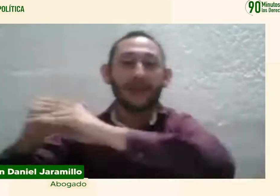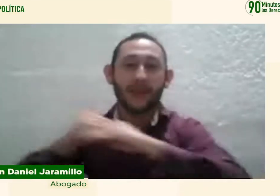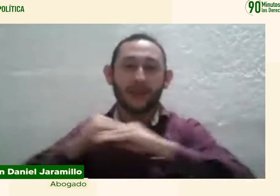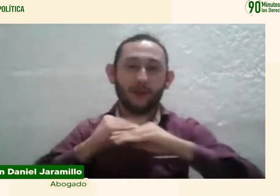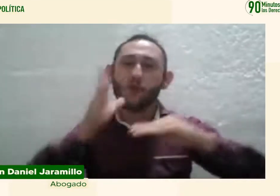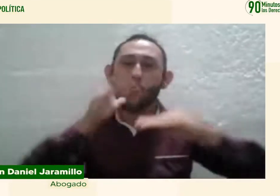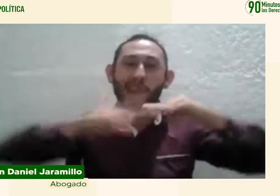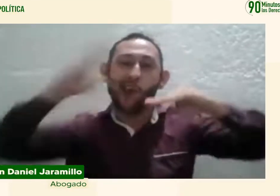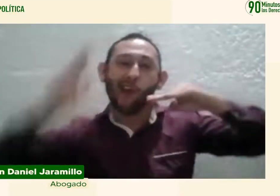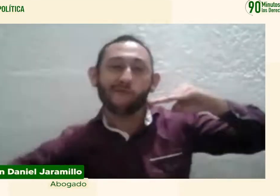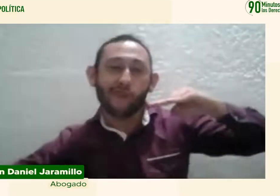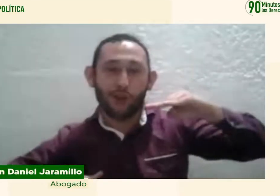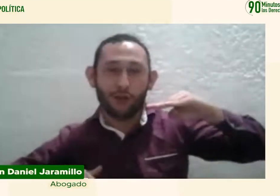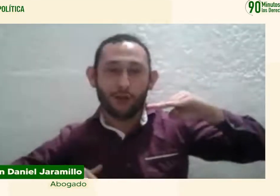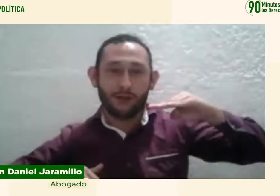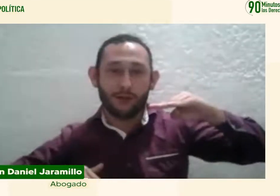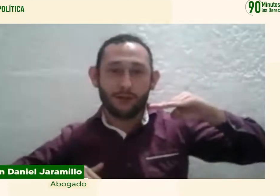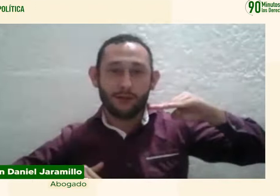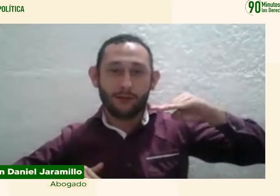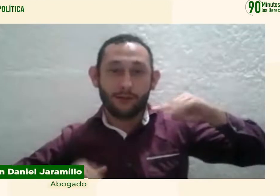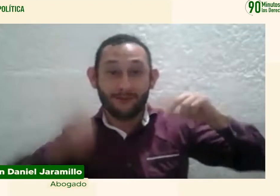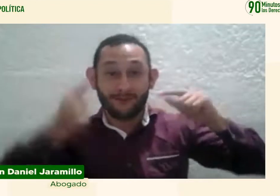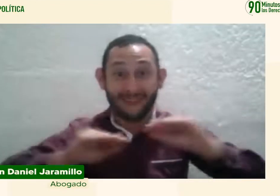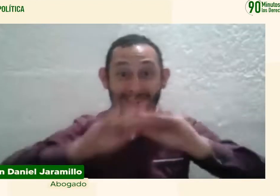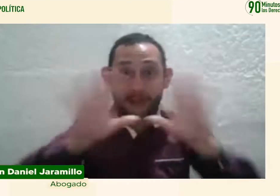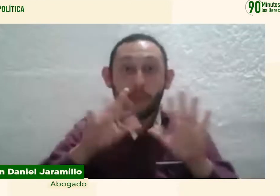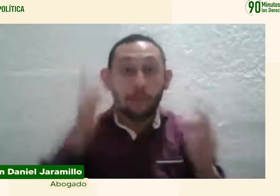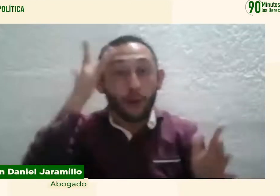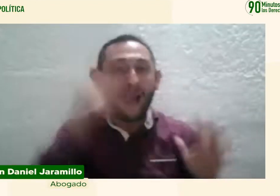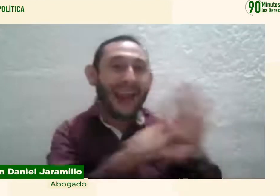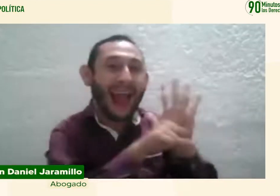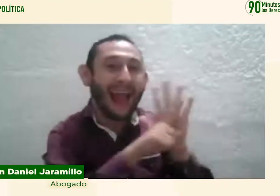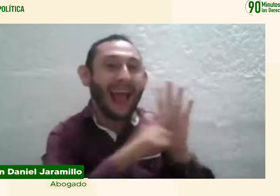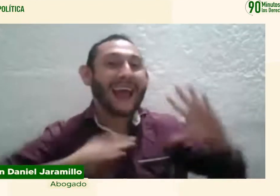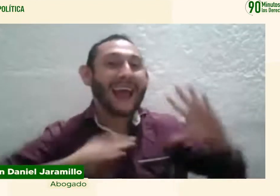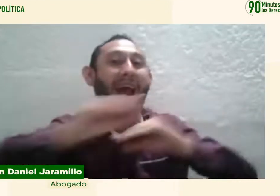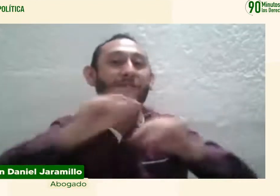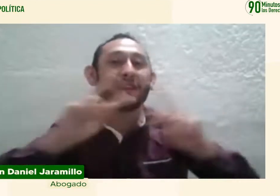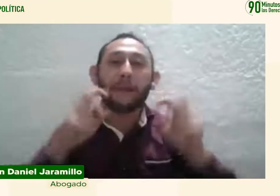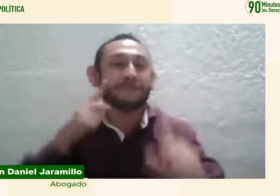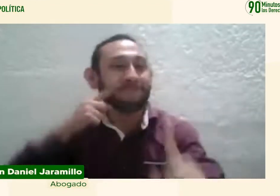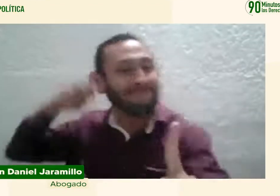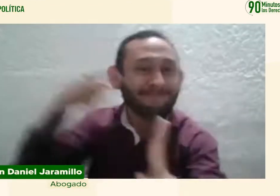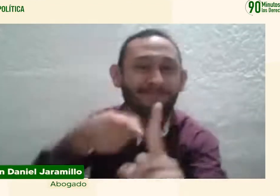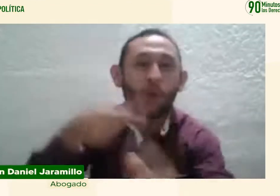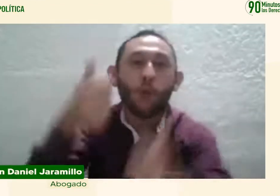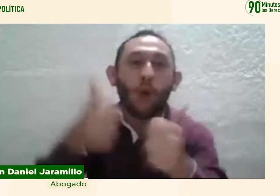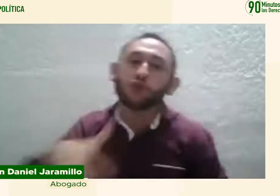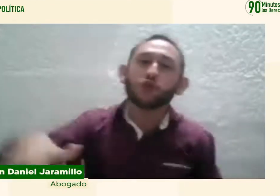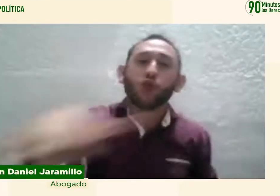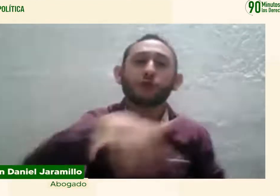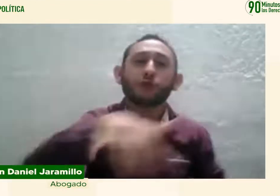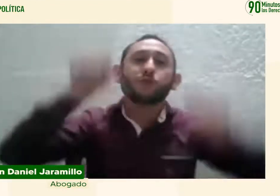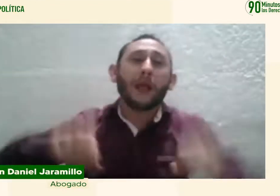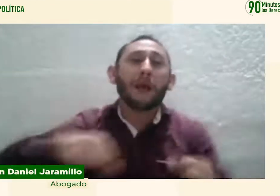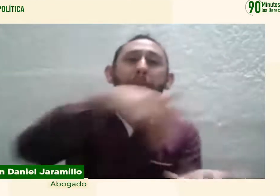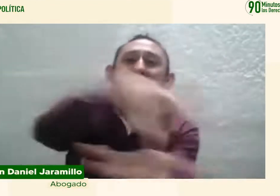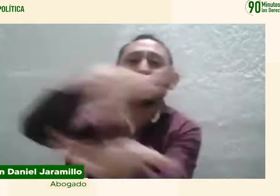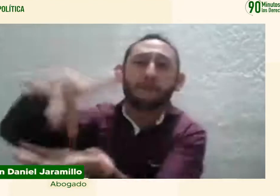respecto al tema de participación de manera igualitaria y no estar de pronto como por debajo de el tema de la información